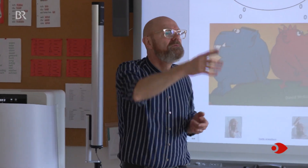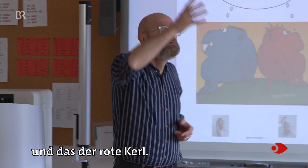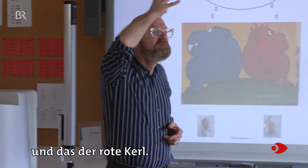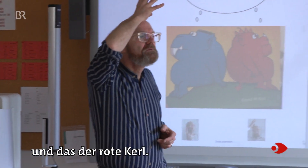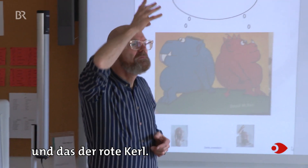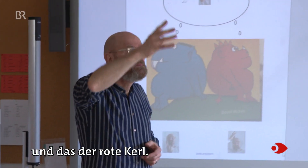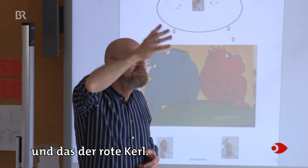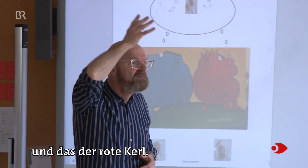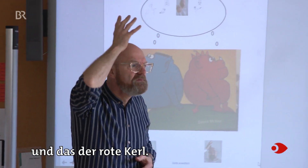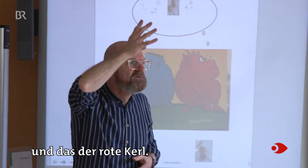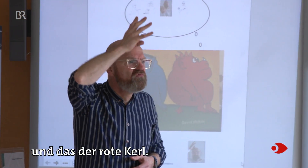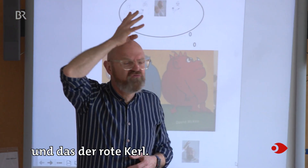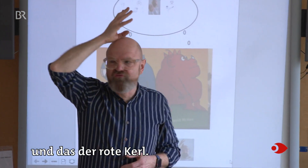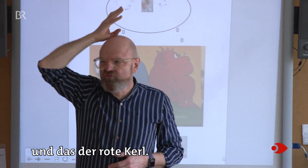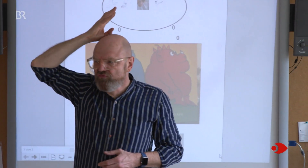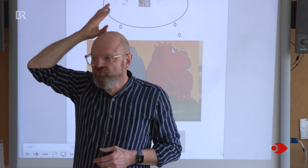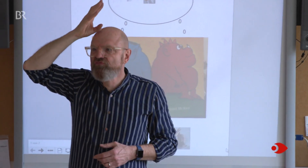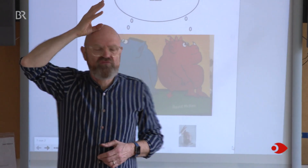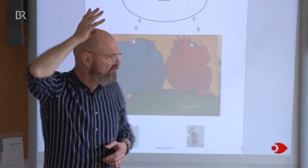und das der rote Kerl.